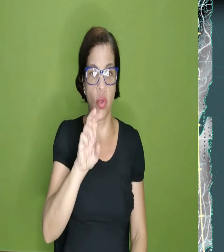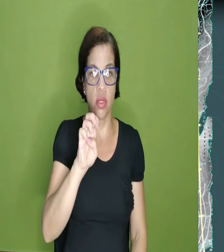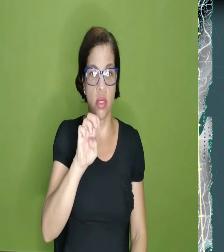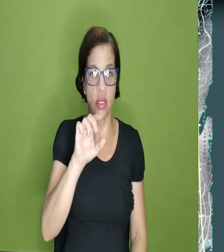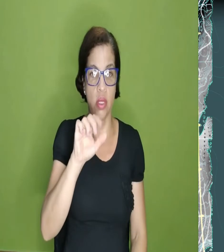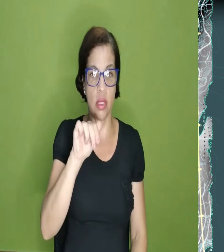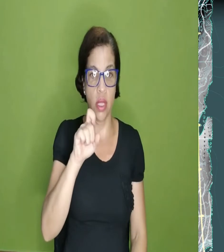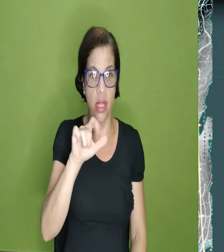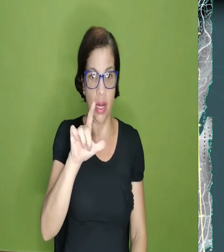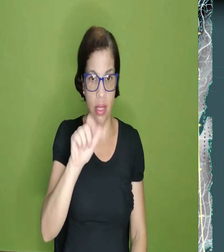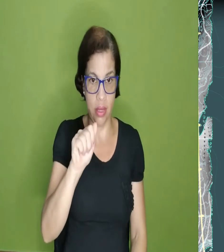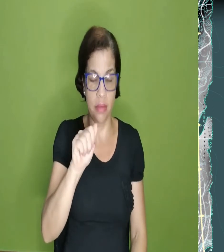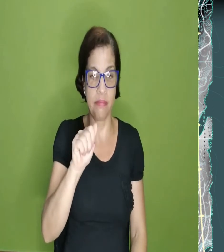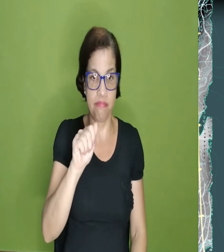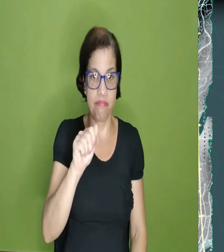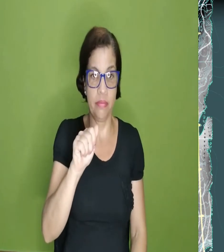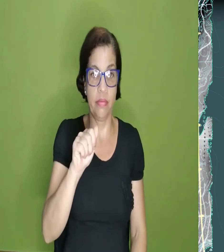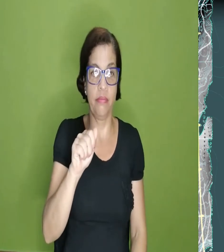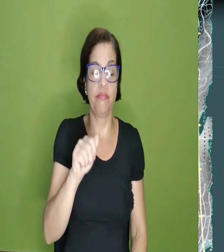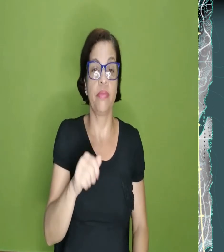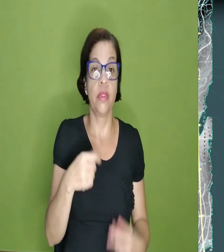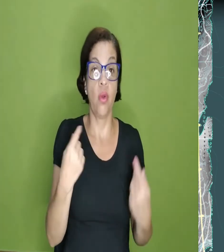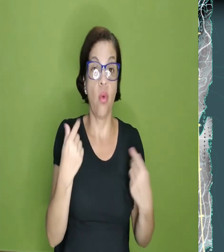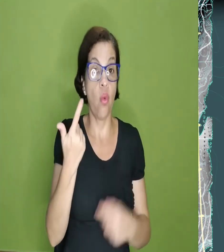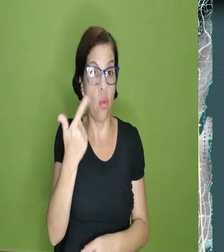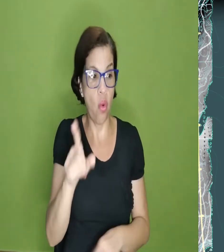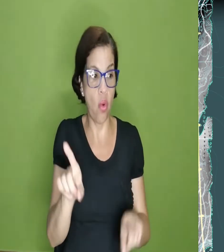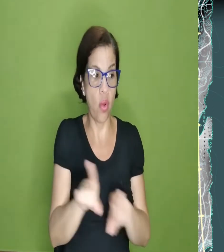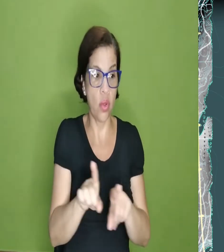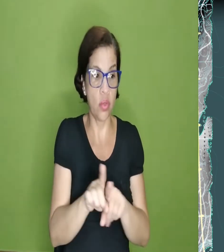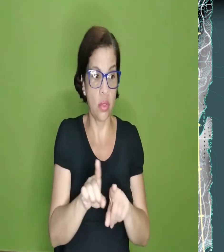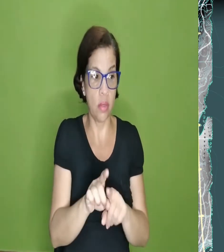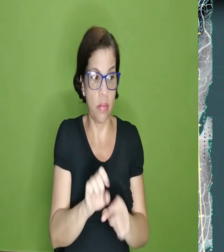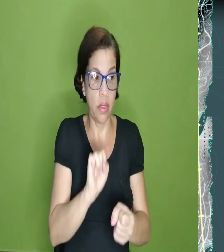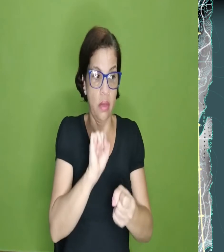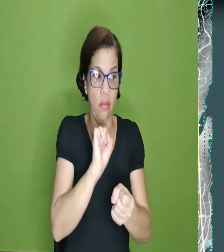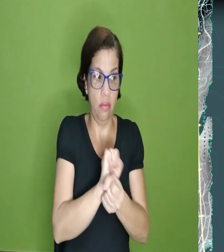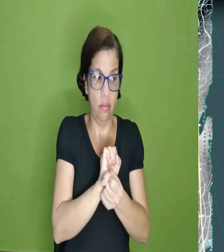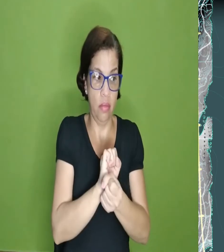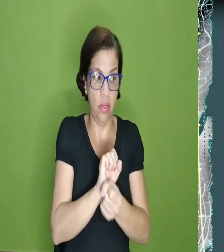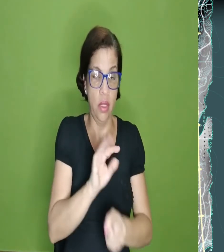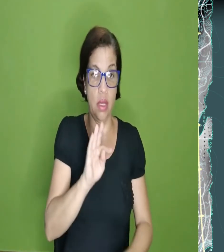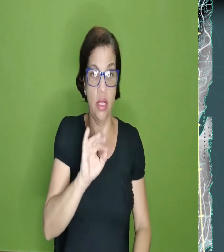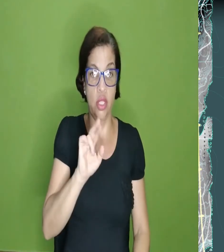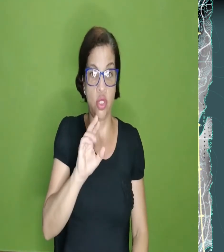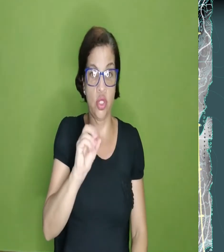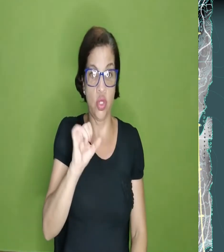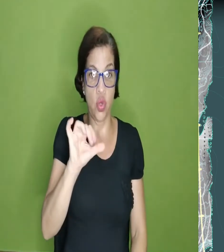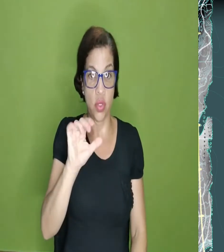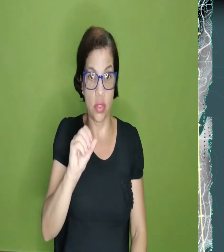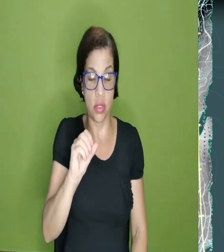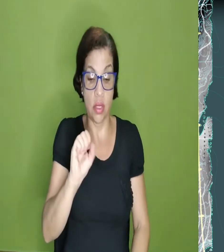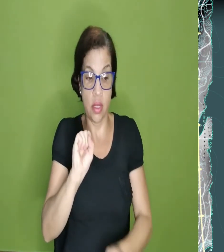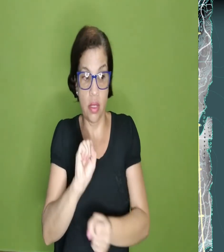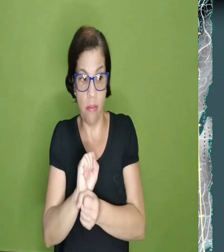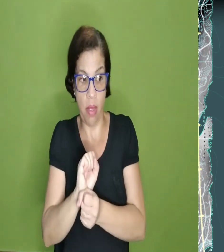sinapse. Um outro mecanismo regulatório é a inibição da enzima tirosina hidroxilase, impedindo a